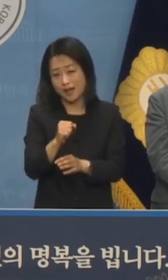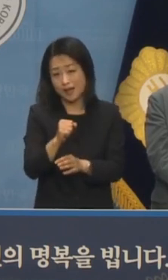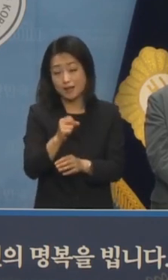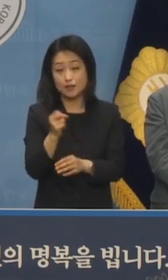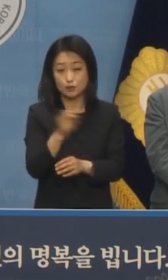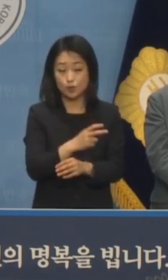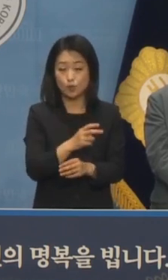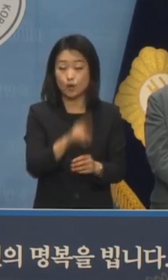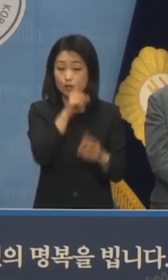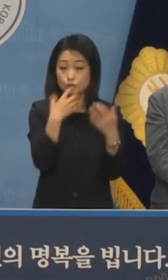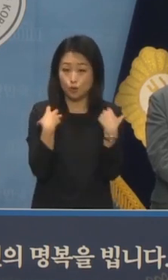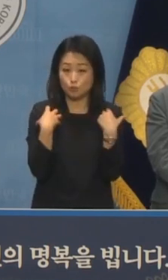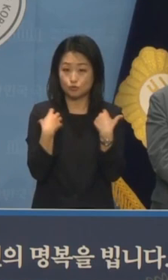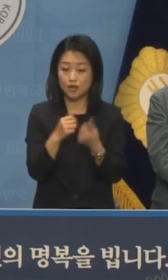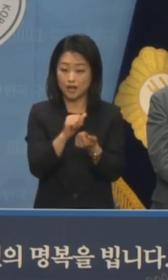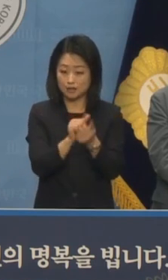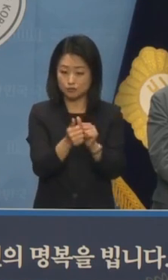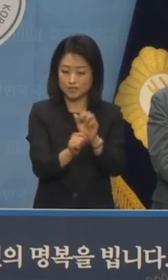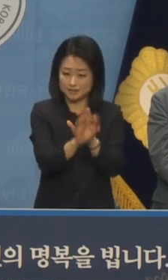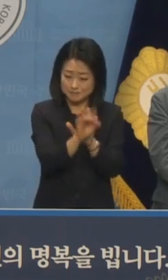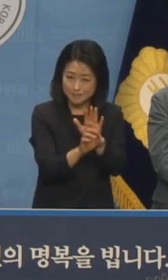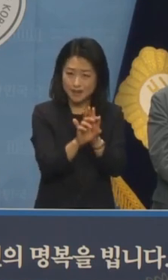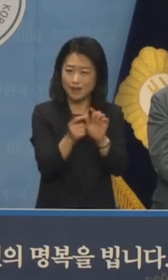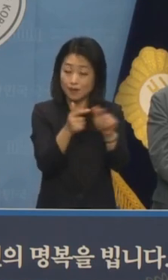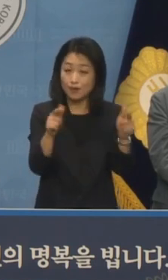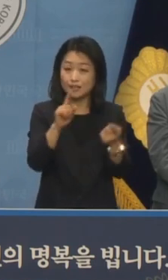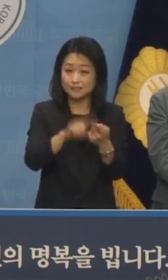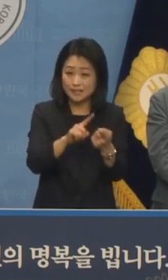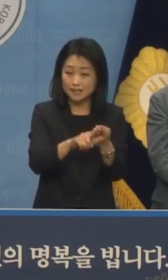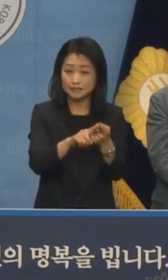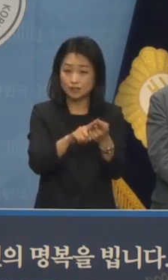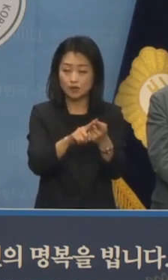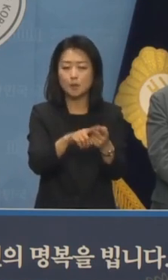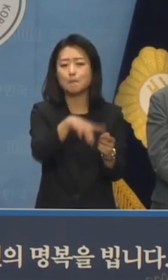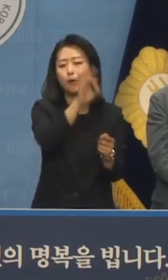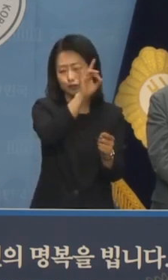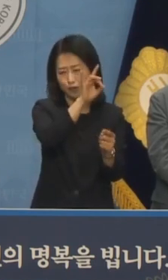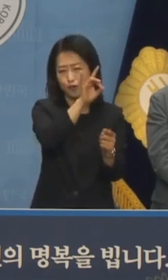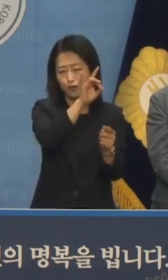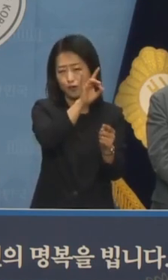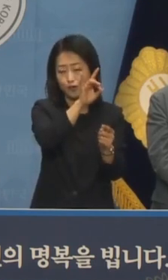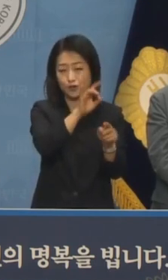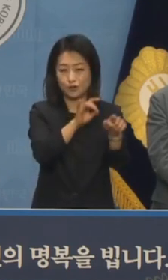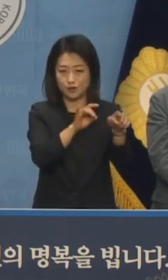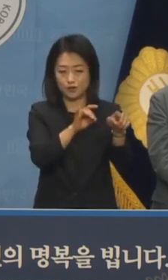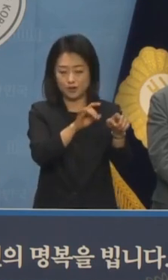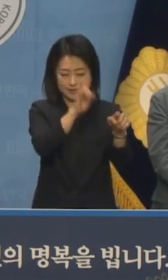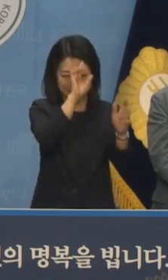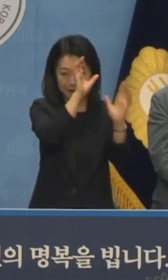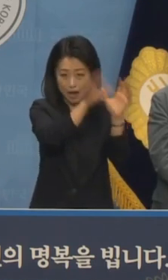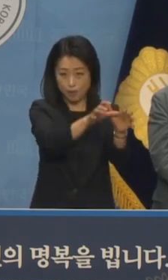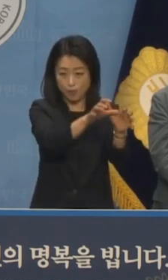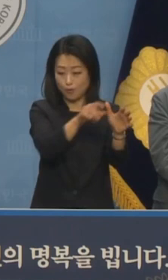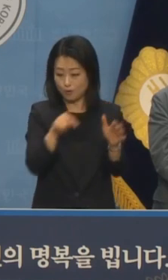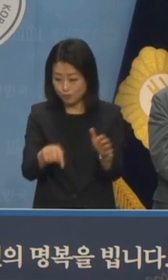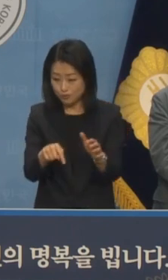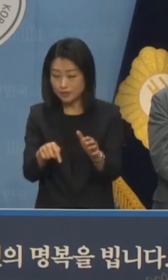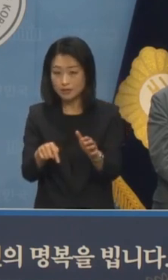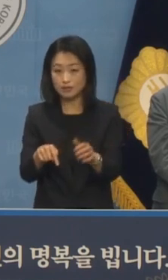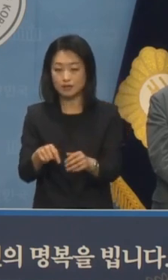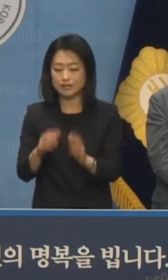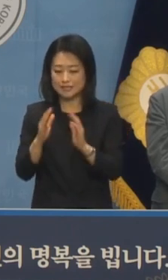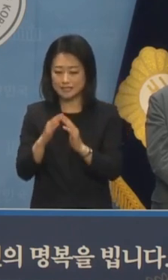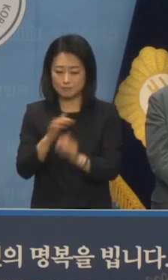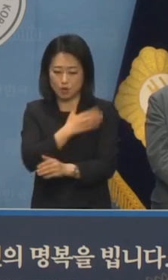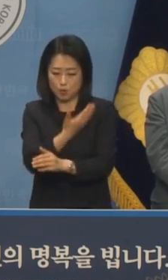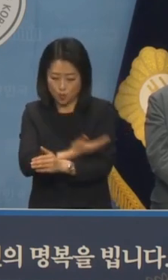있고 피해자는 최소한의 금액으로서 채권을 넘김으로 모든 권리를 포기해야 하는 것이기에